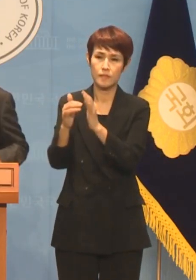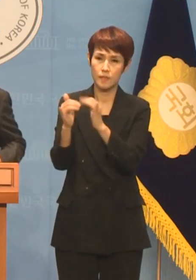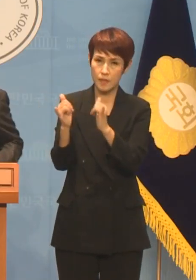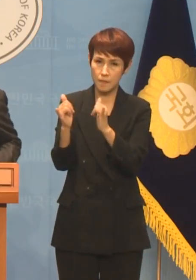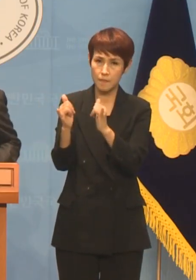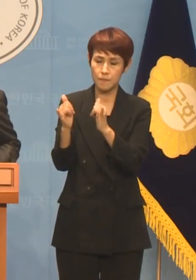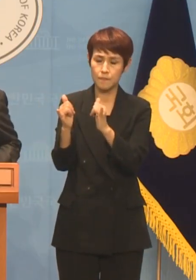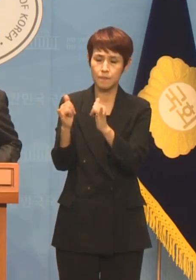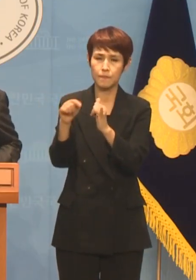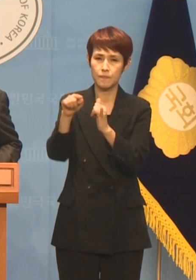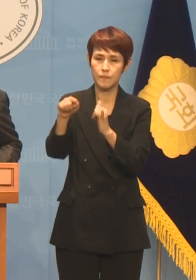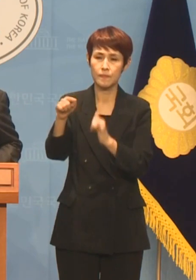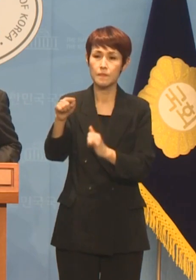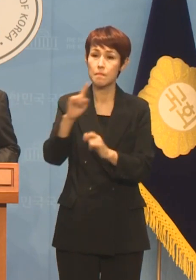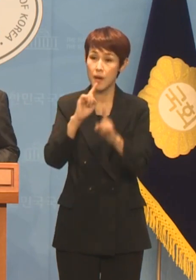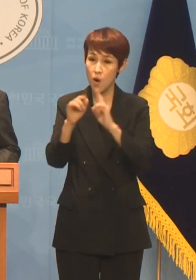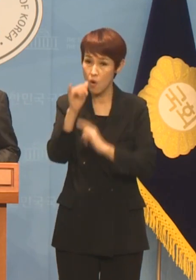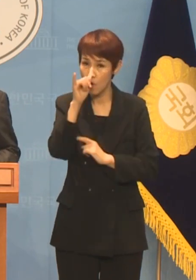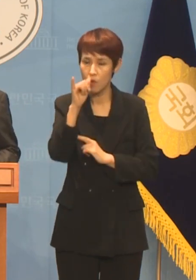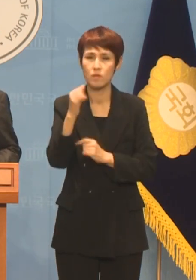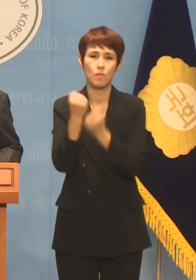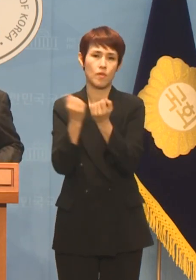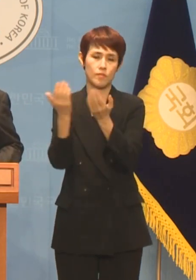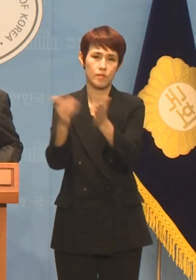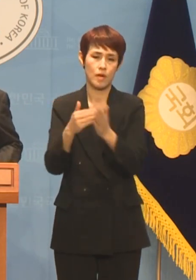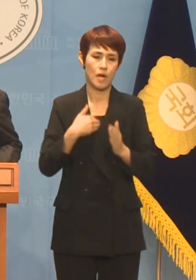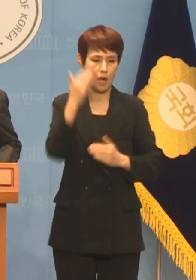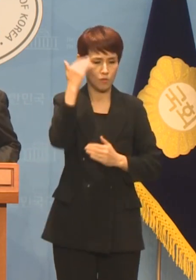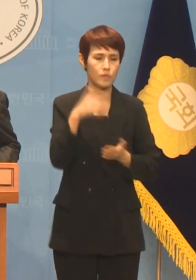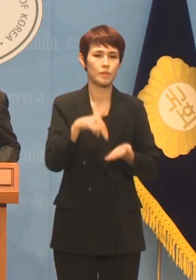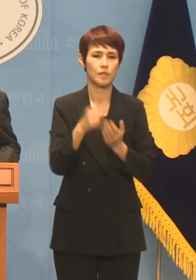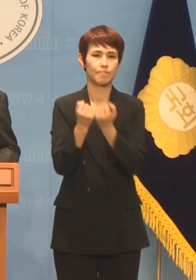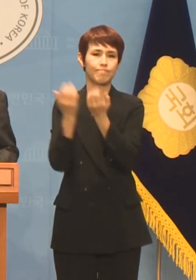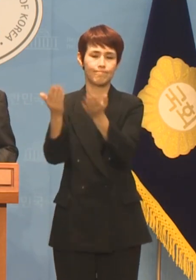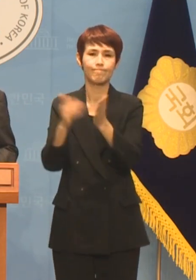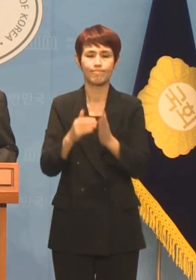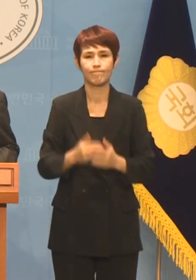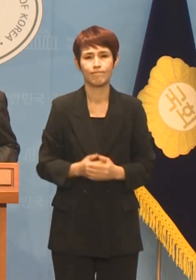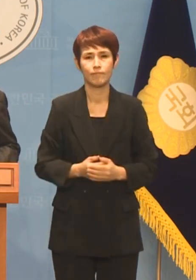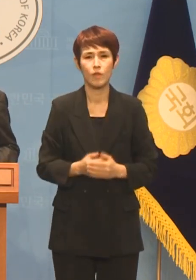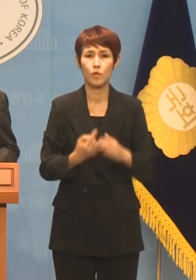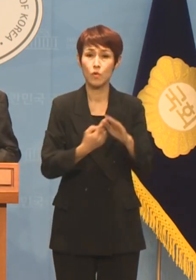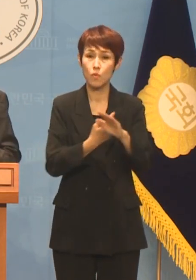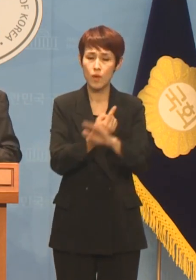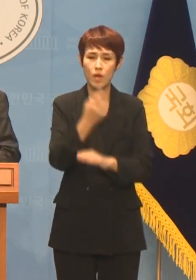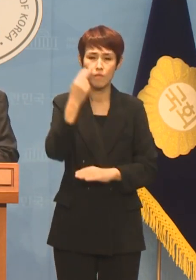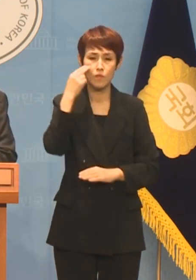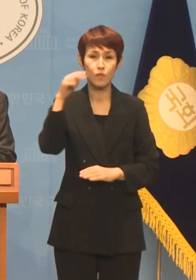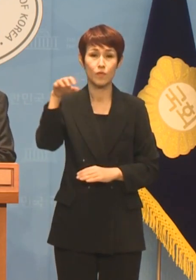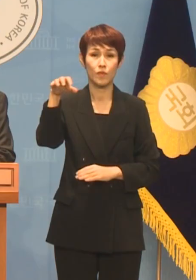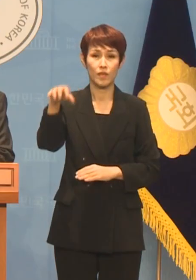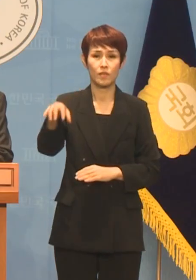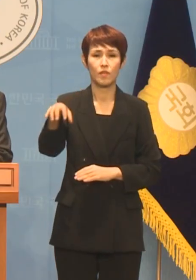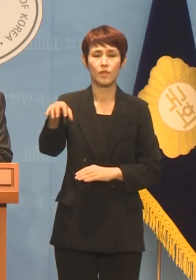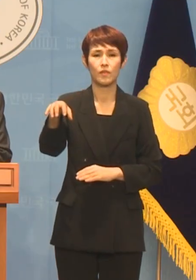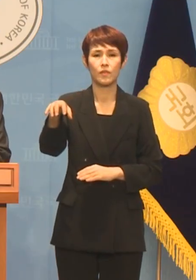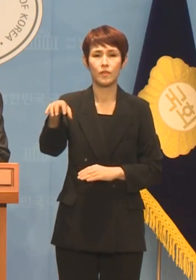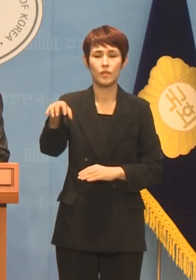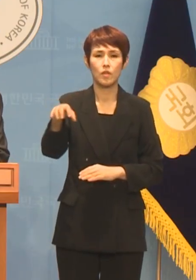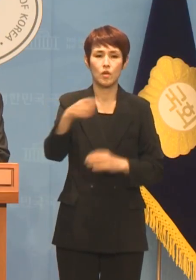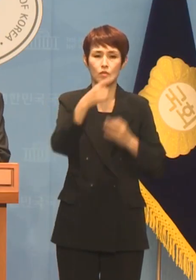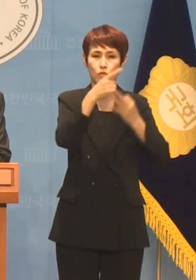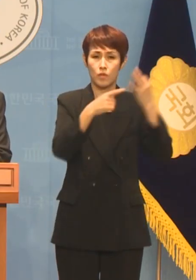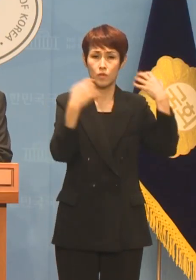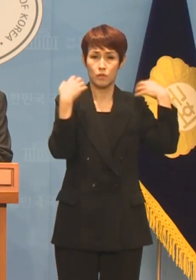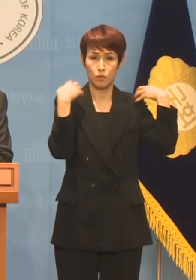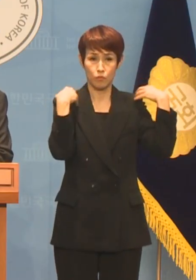인사들에게도 이러한 의견이 있음을 설명하고 우리의 입장을 피력을 했습니다. 이 밖에도 미국 조야에서 그동안 윤석열